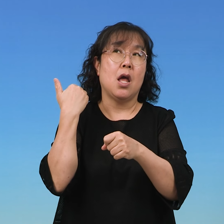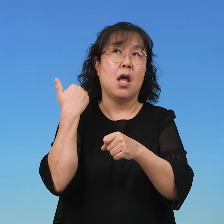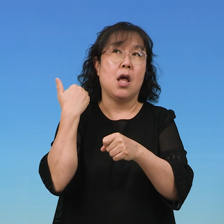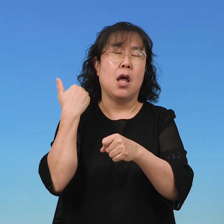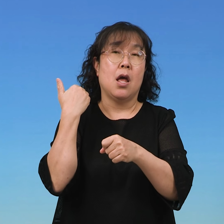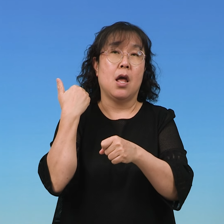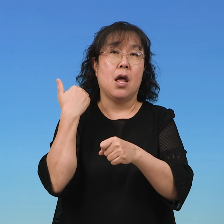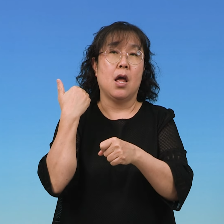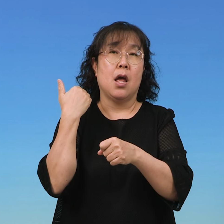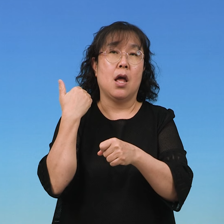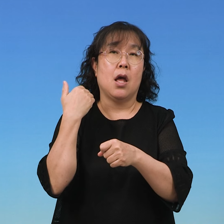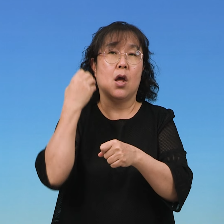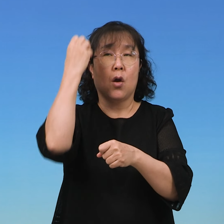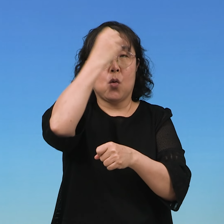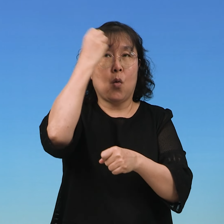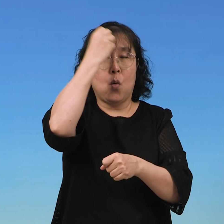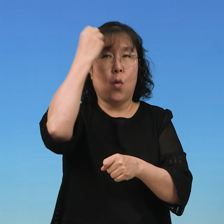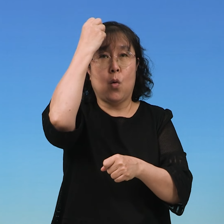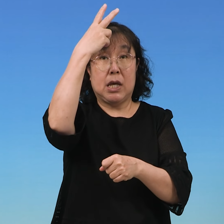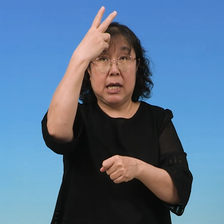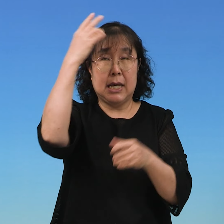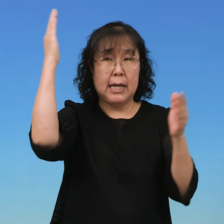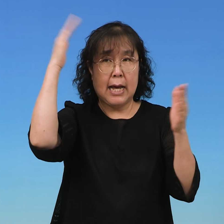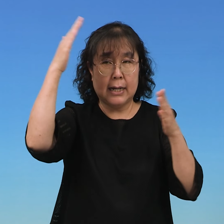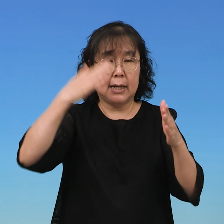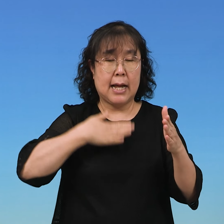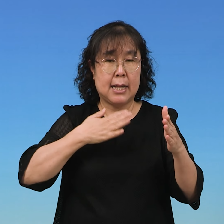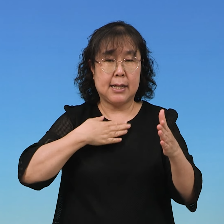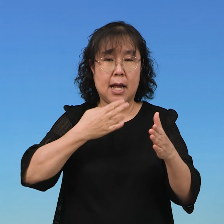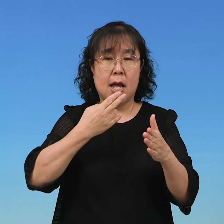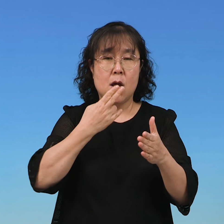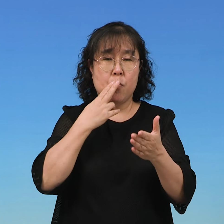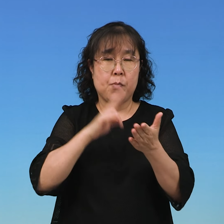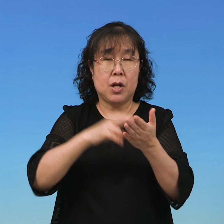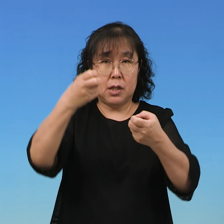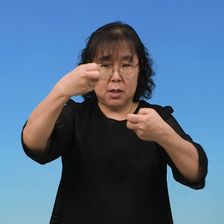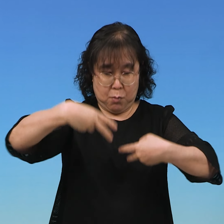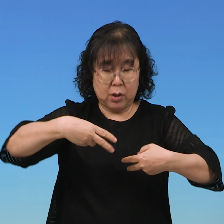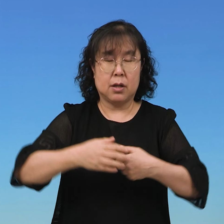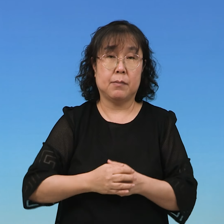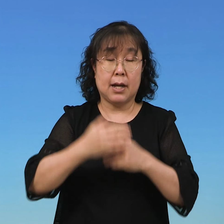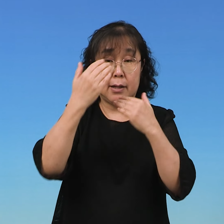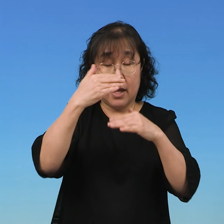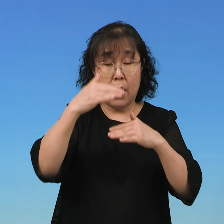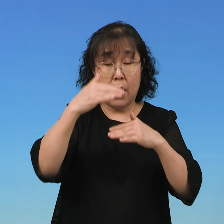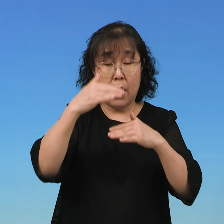편지예요. 청소년 사회 갈 때 고등학교 2학년 학생이 제게 보내준 편지입니다. 내용을 한번